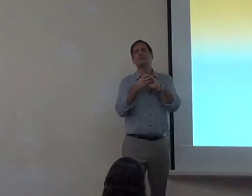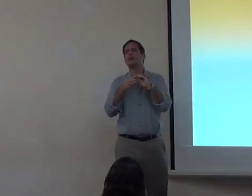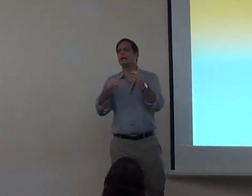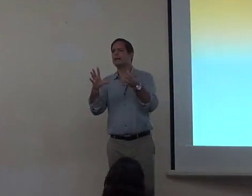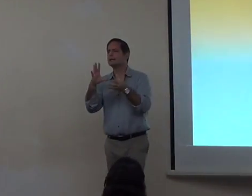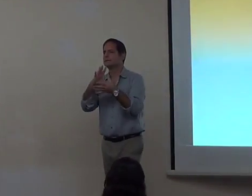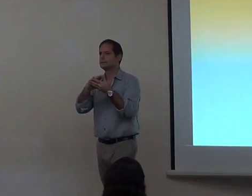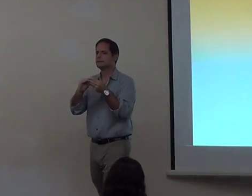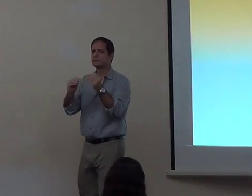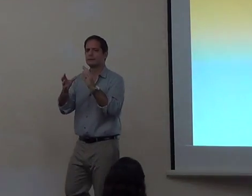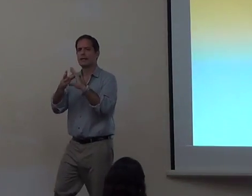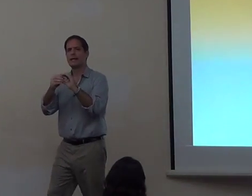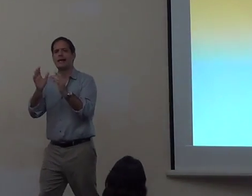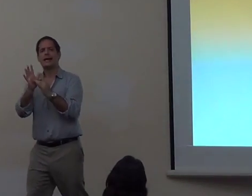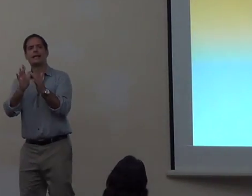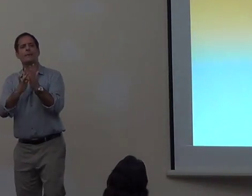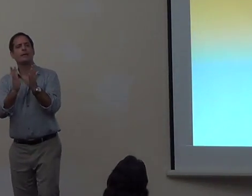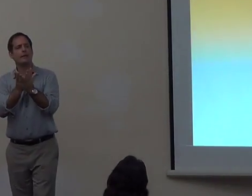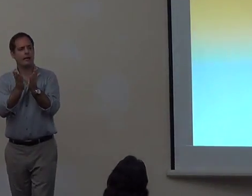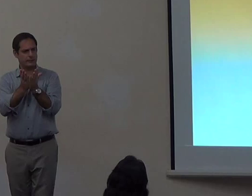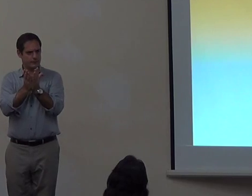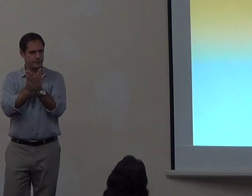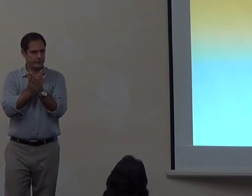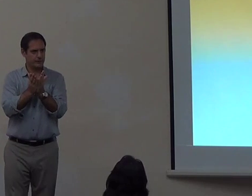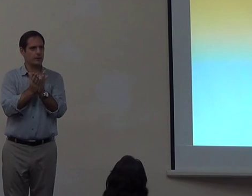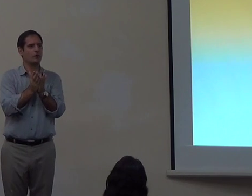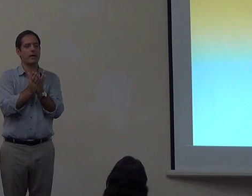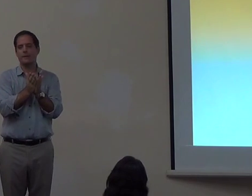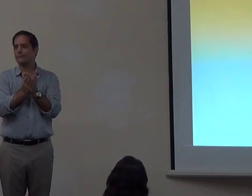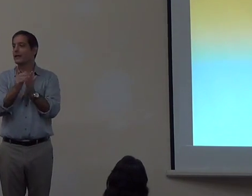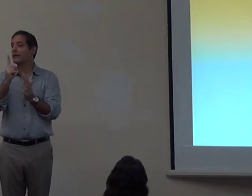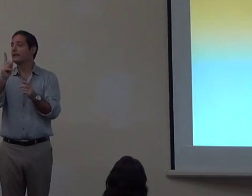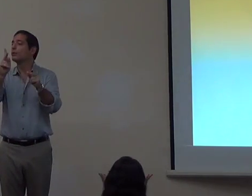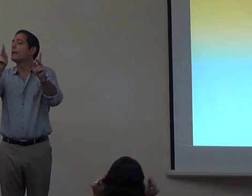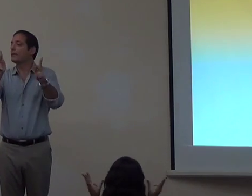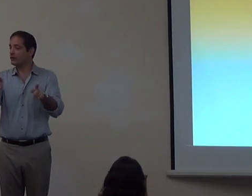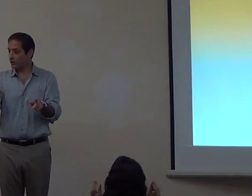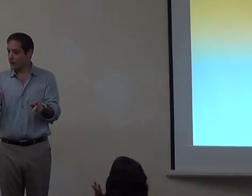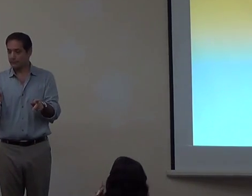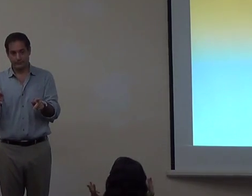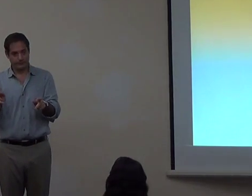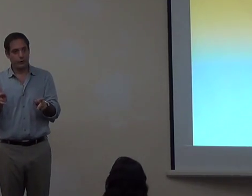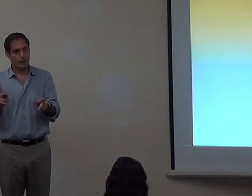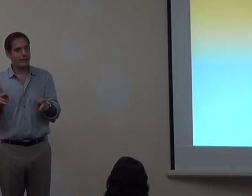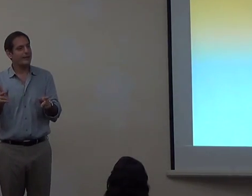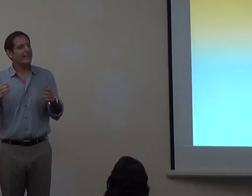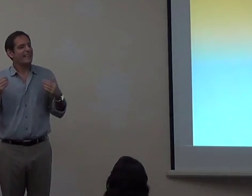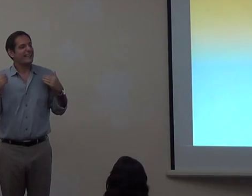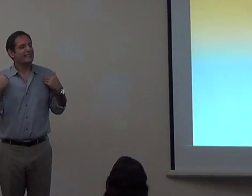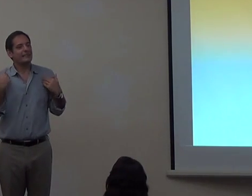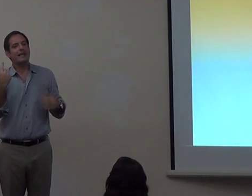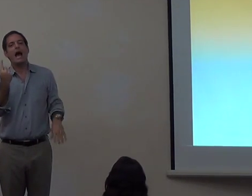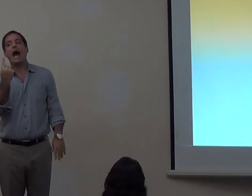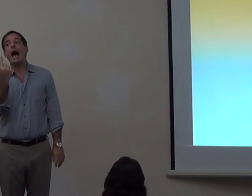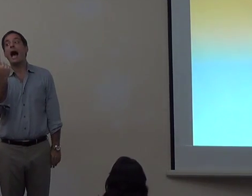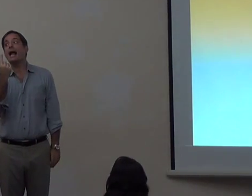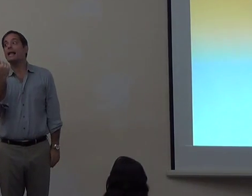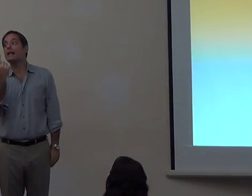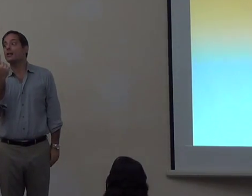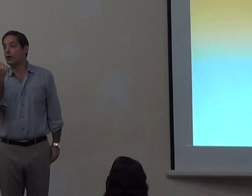Hay una historia en la Biblia, ¿ok? De una persona, ¿ok? Que